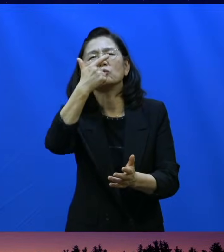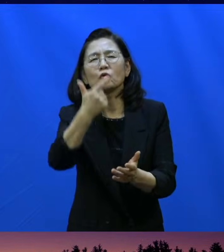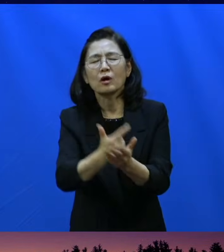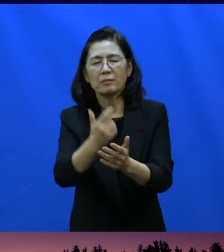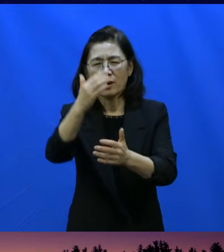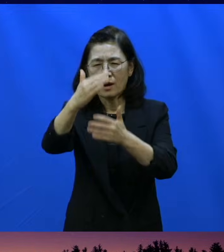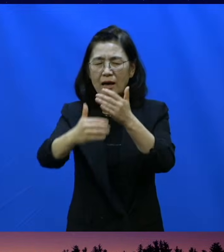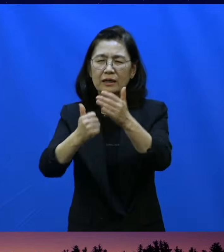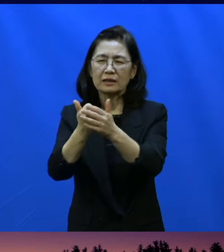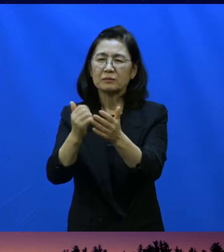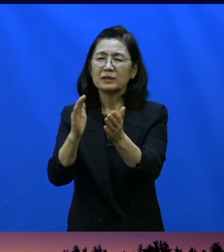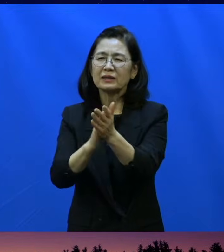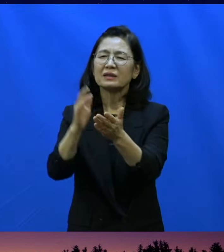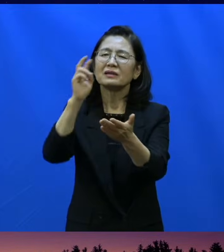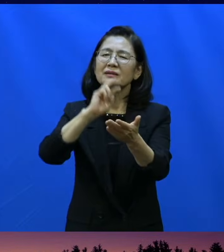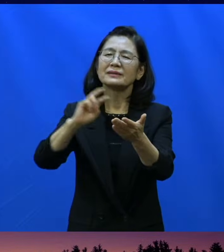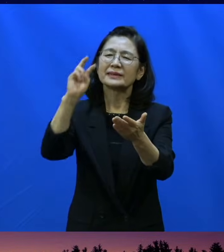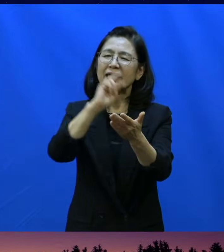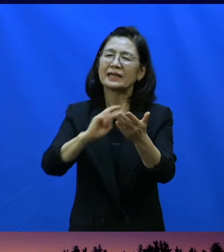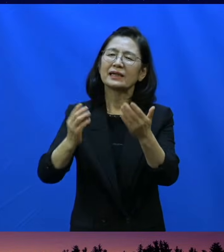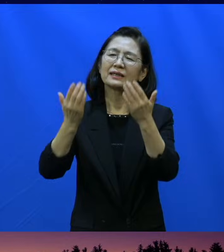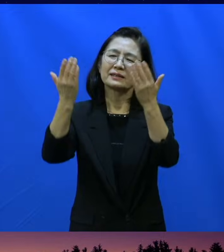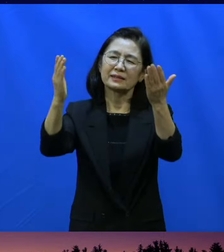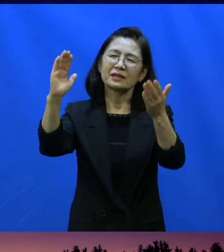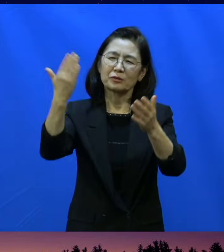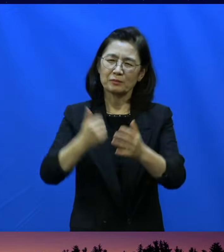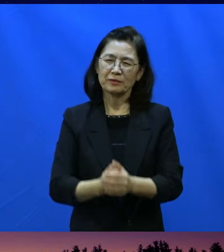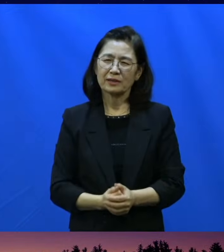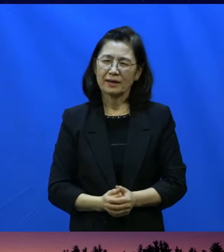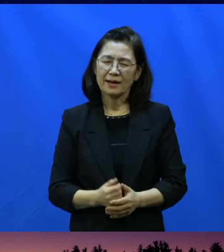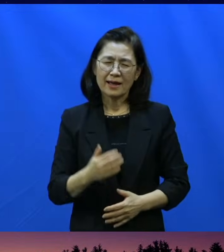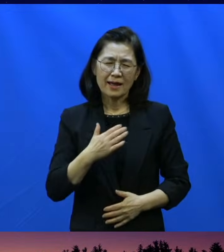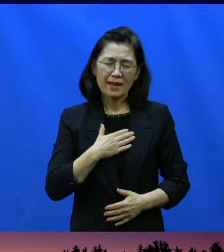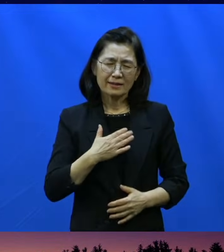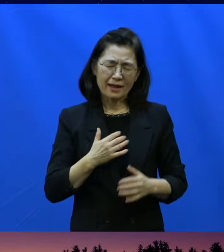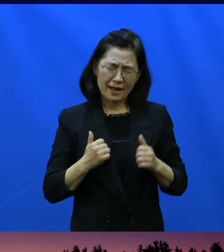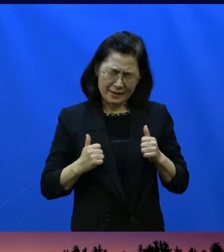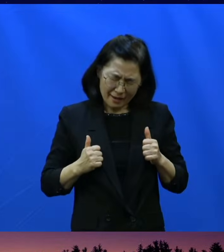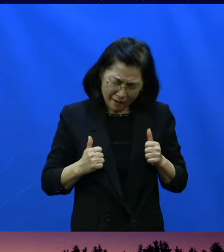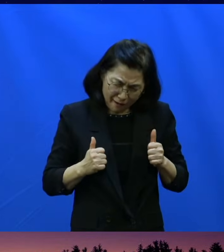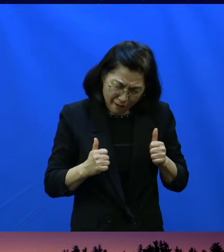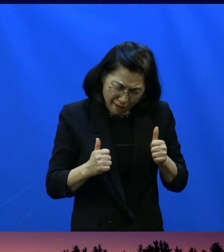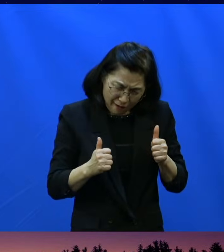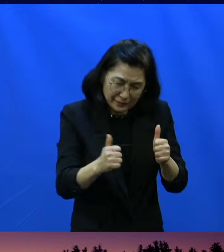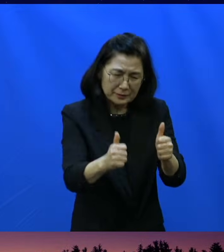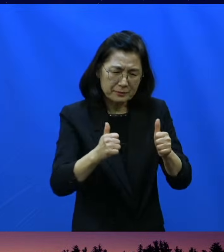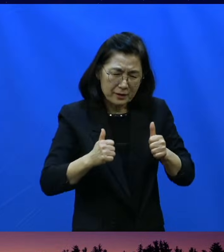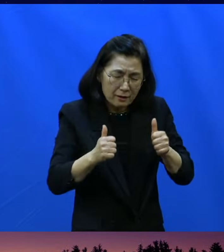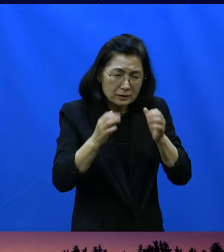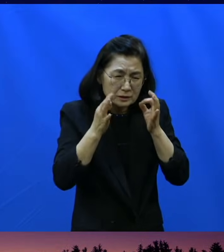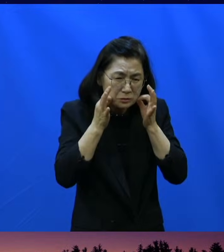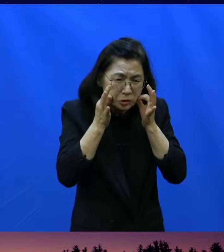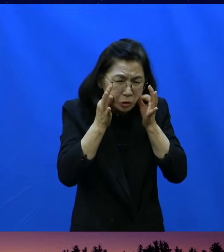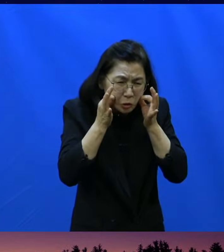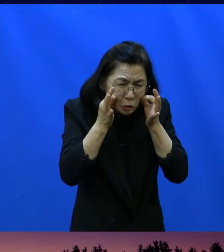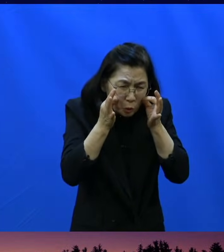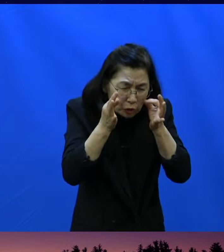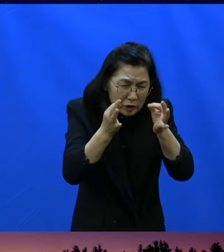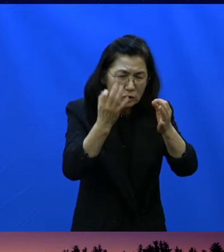가끔 여러분 보십시오. 우리가 열심히 했는데 결과가 초라할 때가 있어요. 죽도록 했어, 진짜. 모든 걸 다 쏟아부어서.